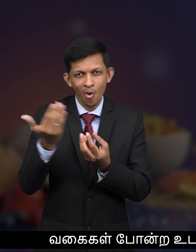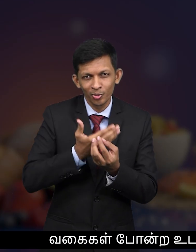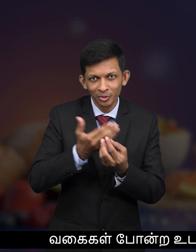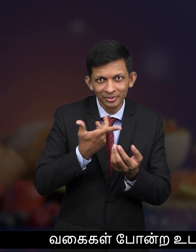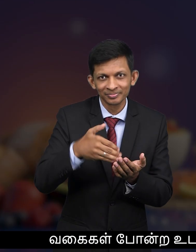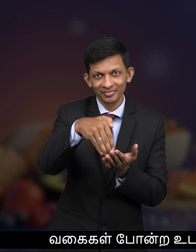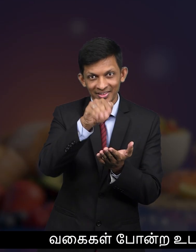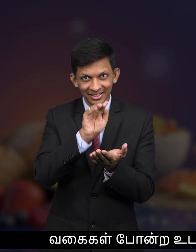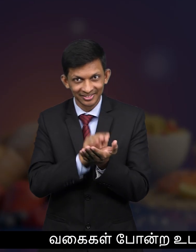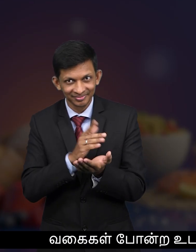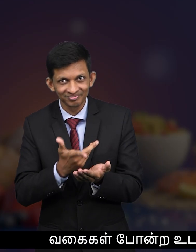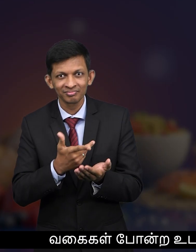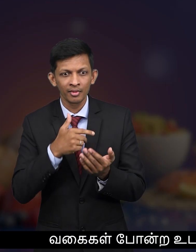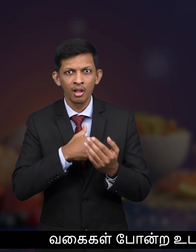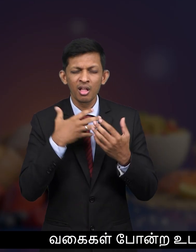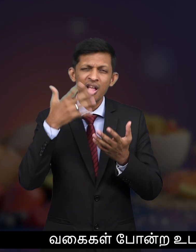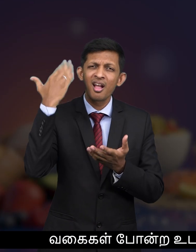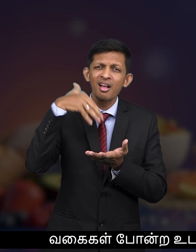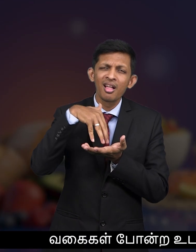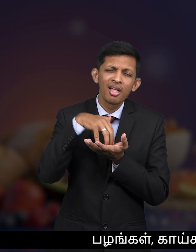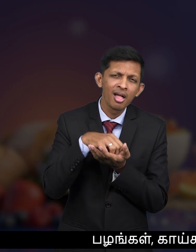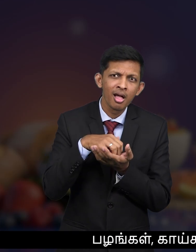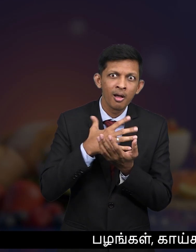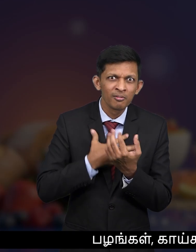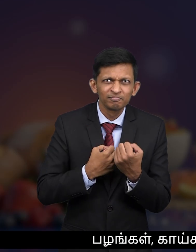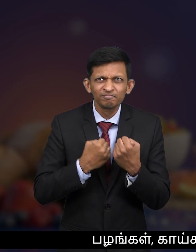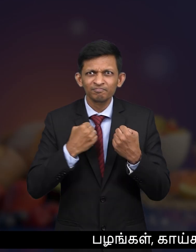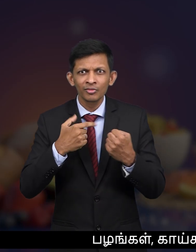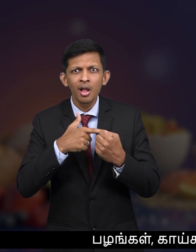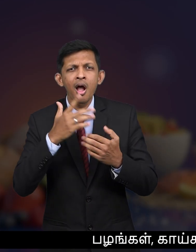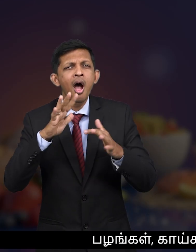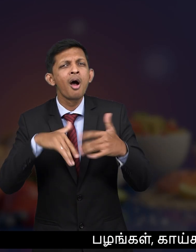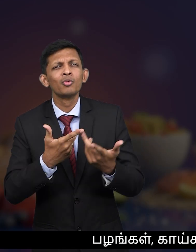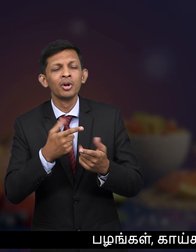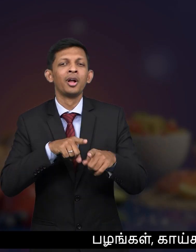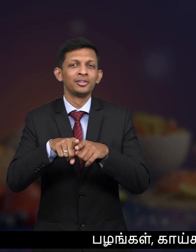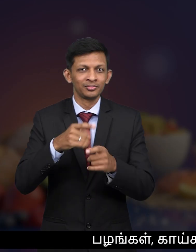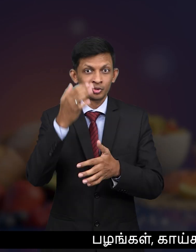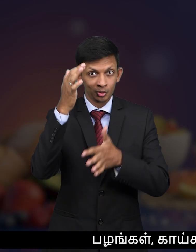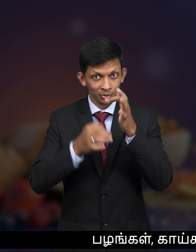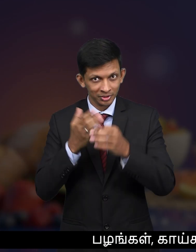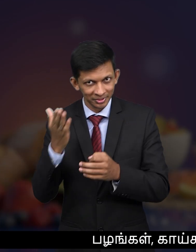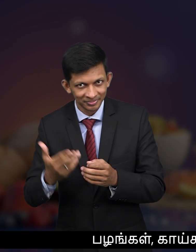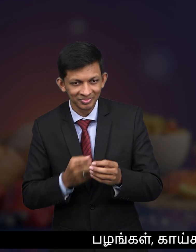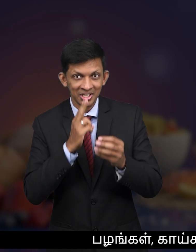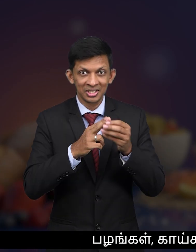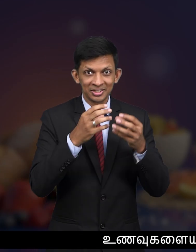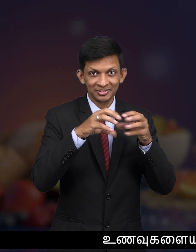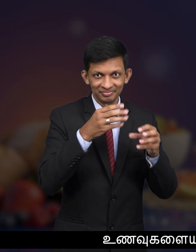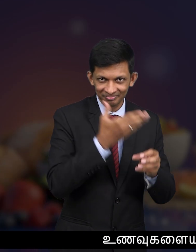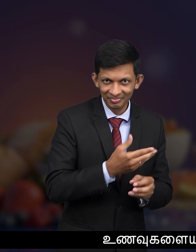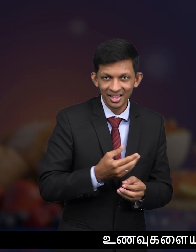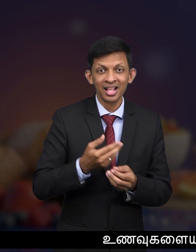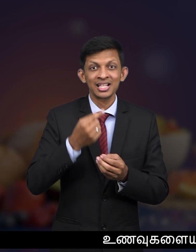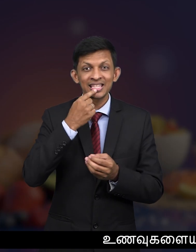பால், முட்டை, பருப்பு வகைகள் போன்ற உடலை வளர்க்கும் உணவுகளையும், பழங்கள், காய்கறிகள்